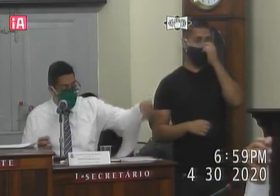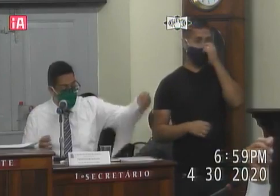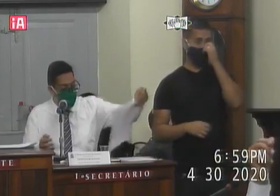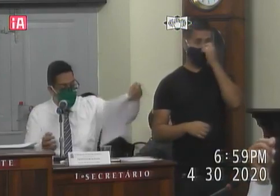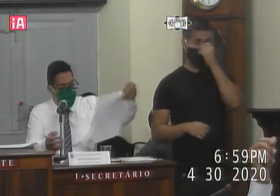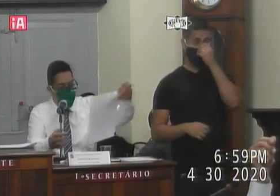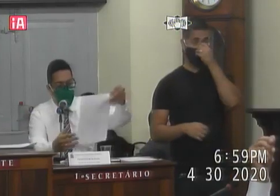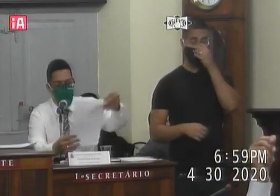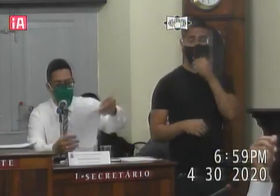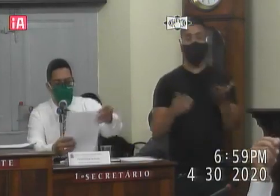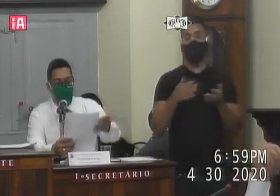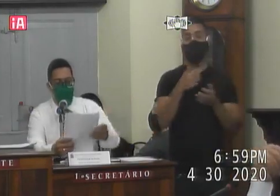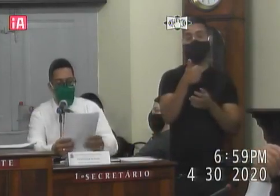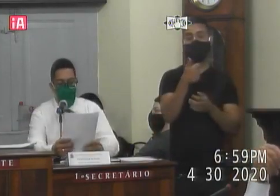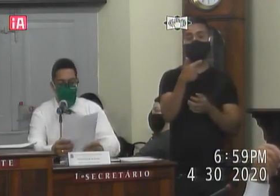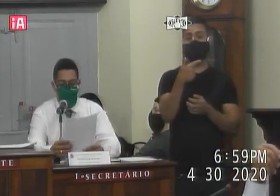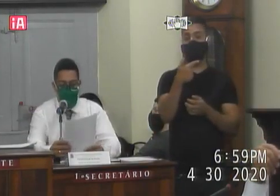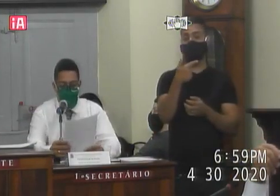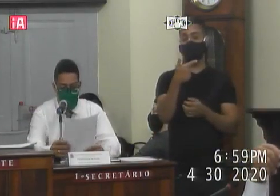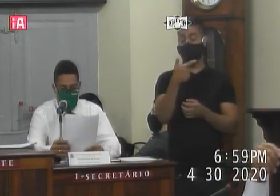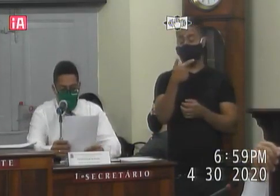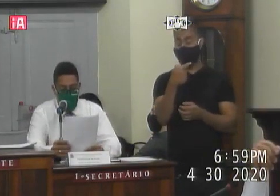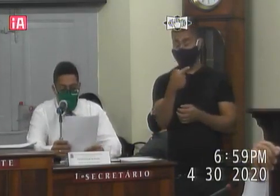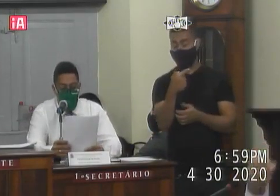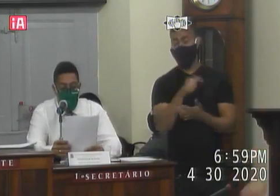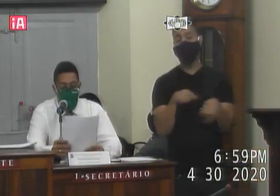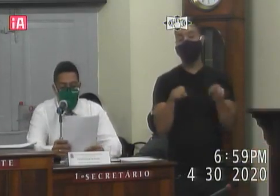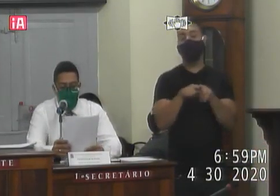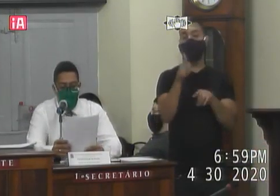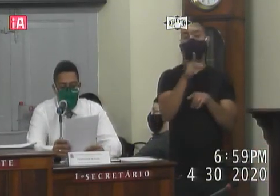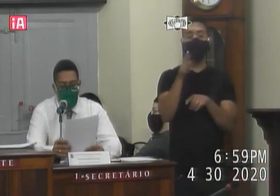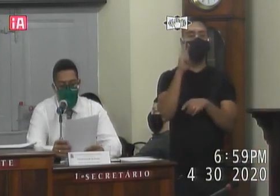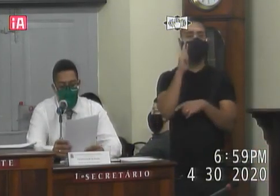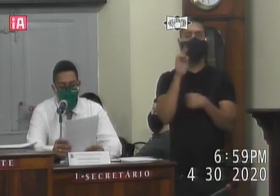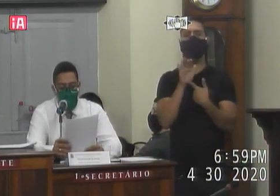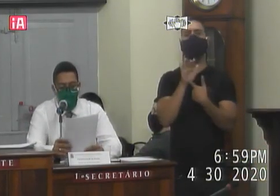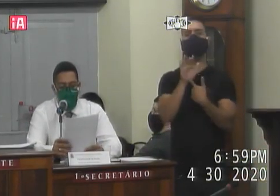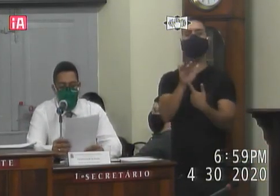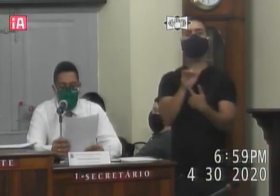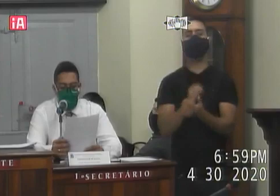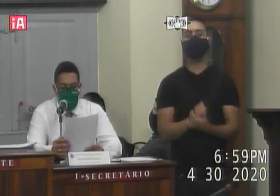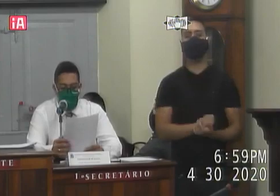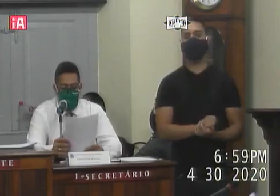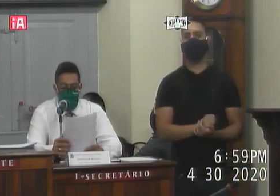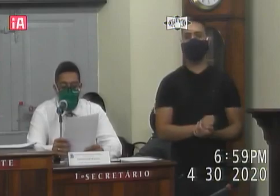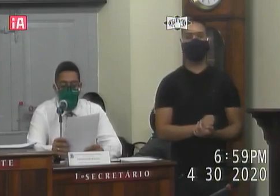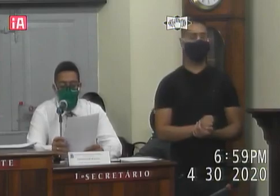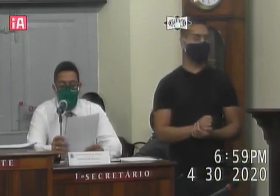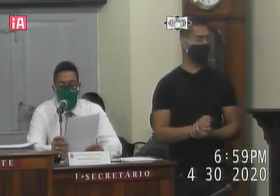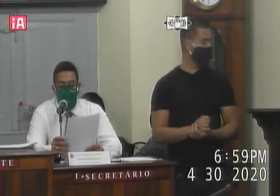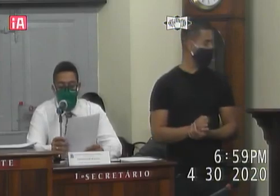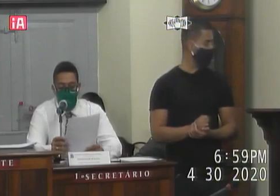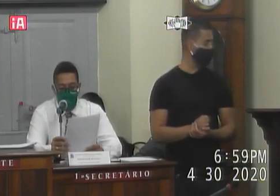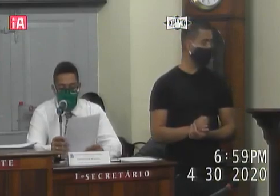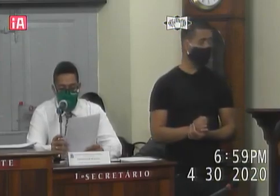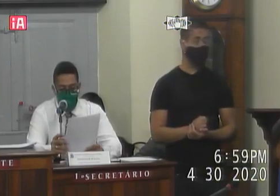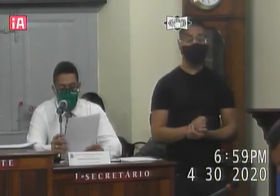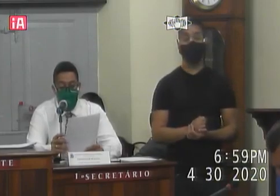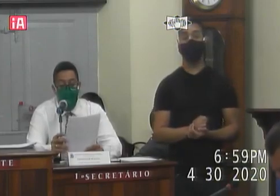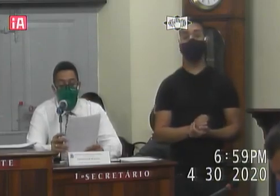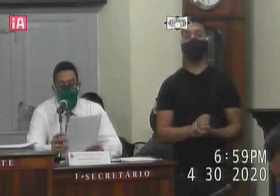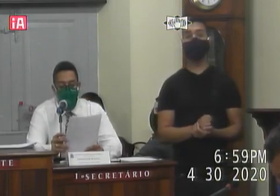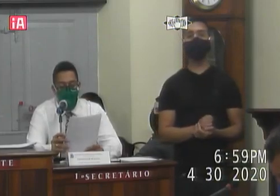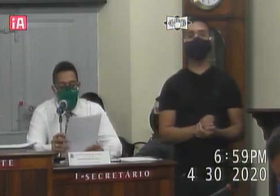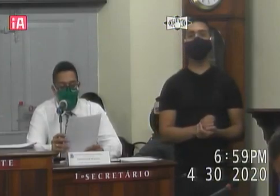Indicação 127 do vereador professor Rafael. Ele indica ao Poder Executivo, através do Gabinete de